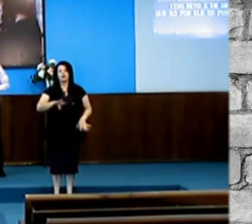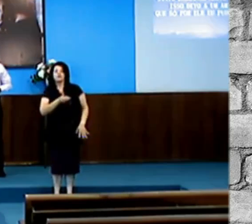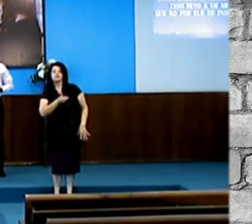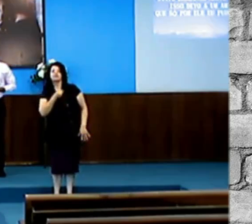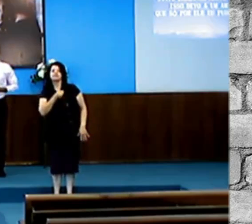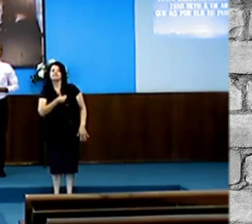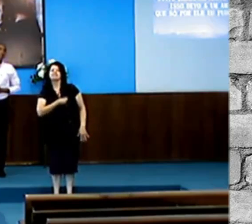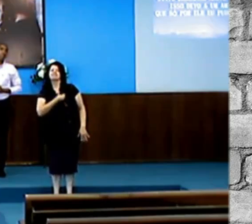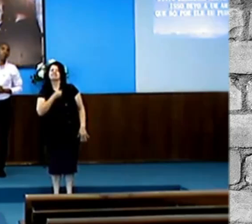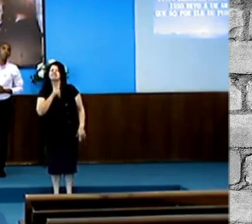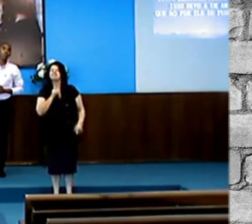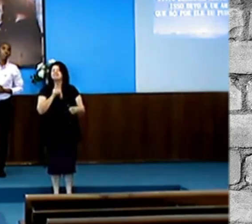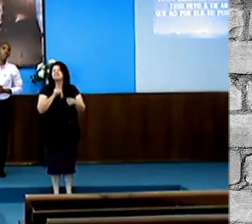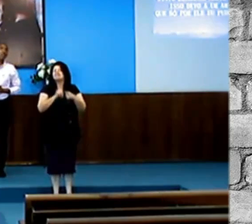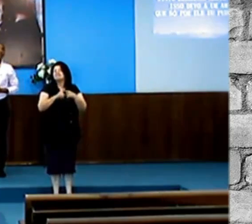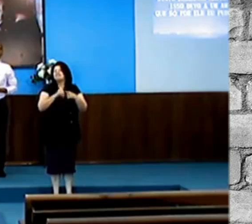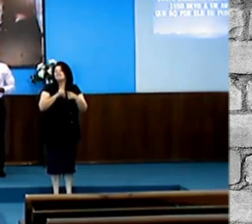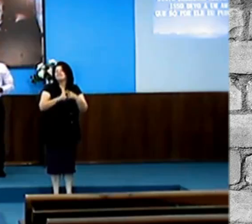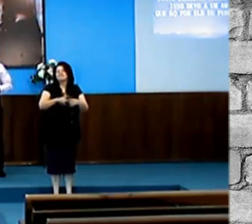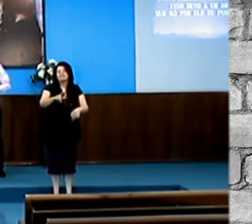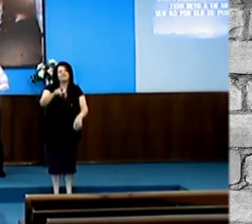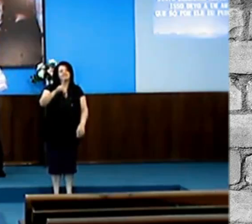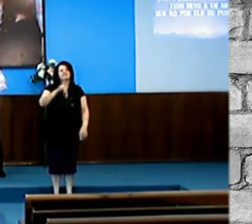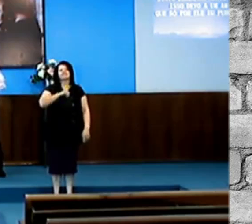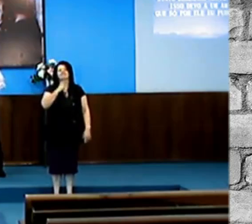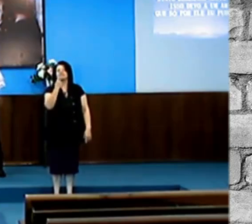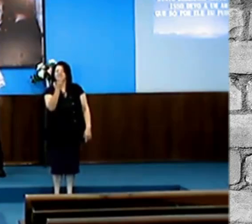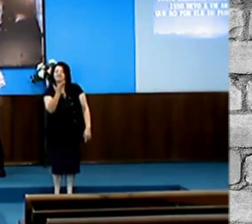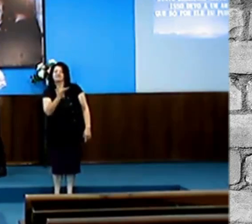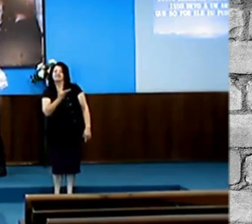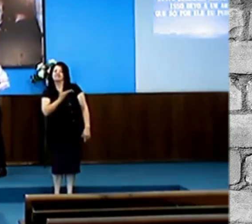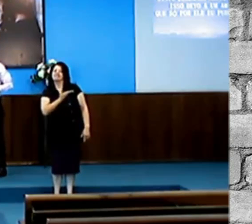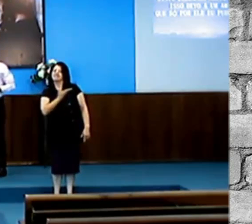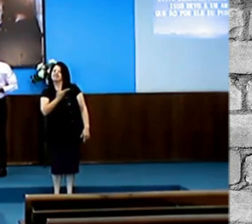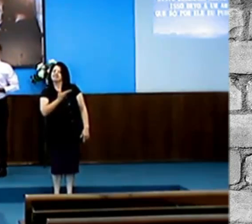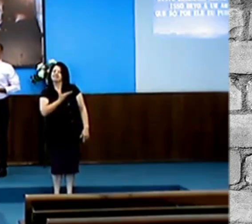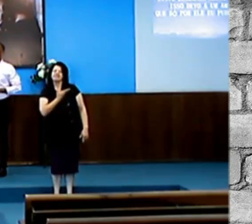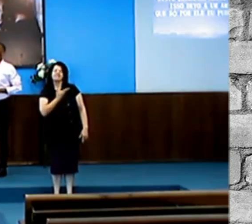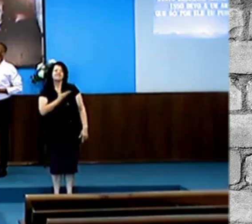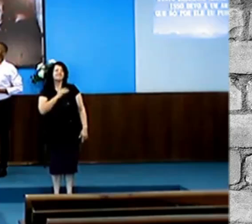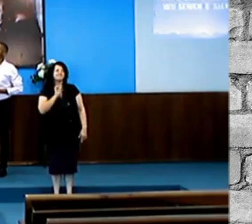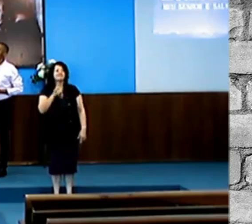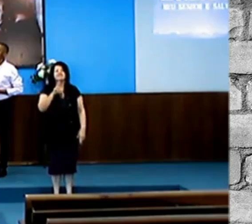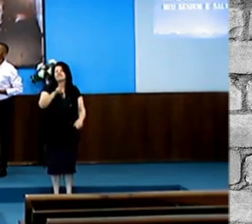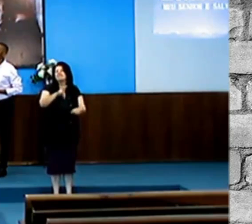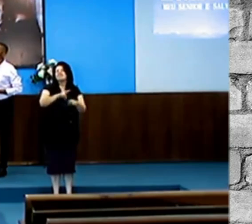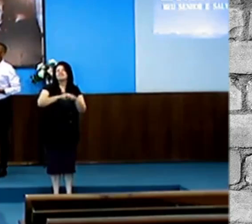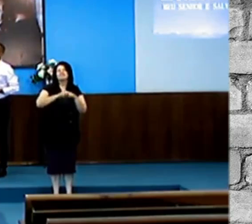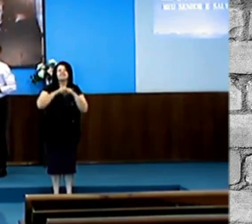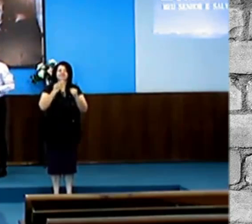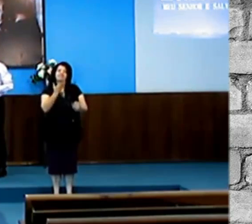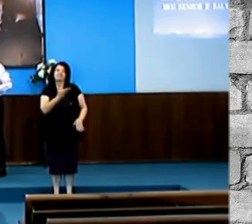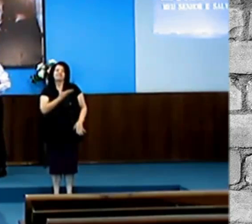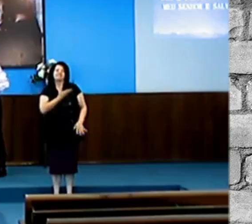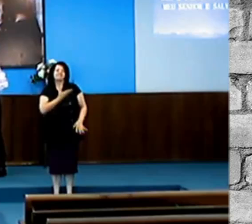viver. Isso devo a um amigo que só por ele eu pude